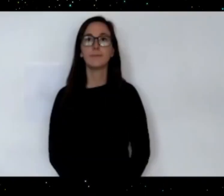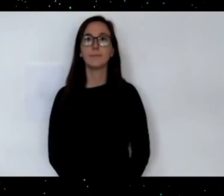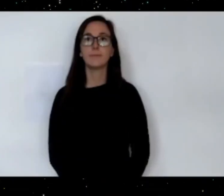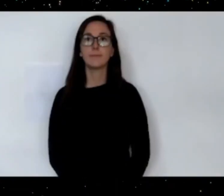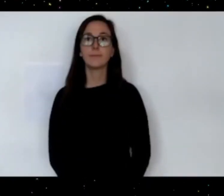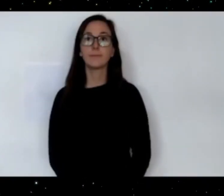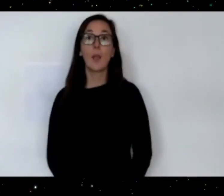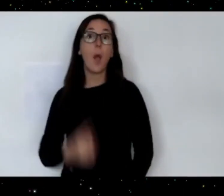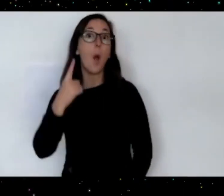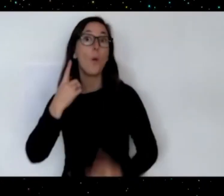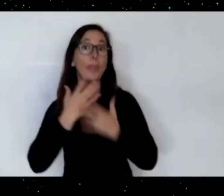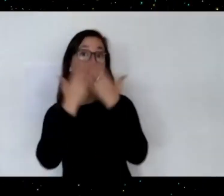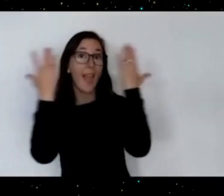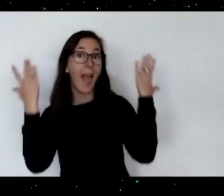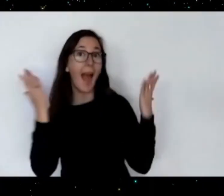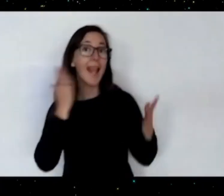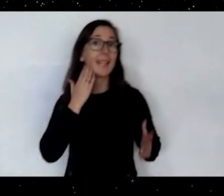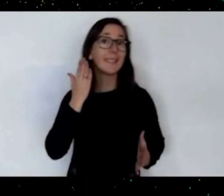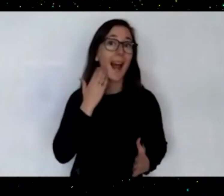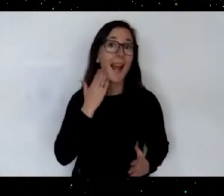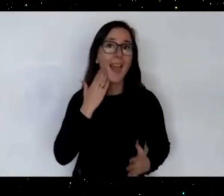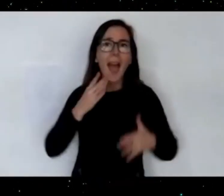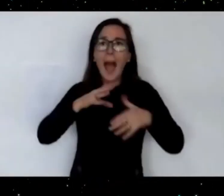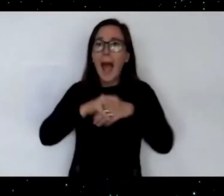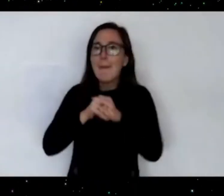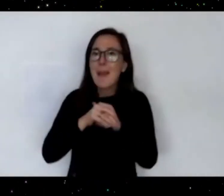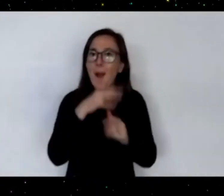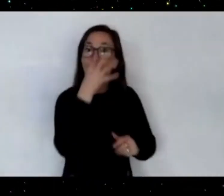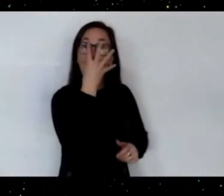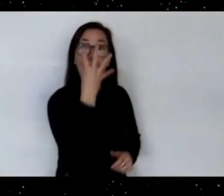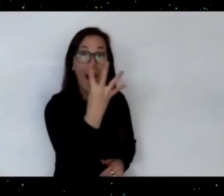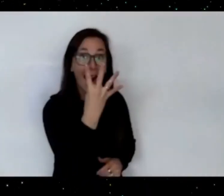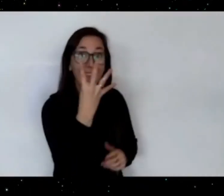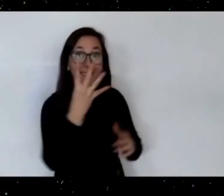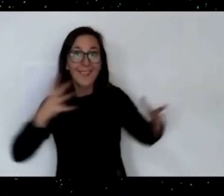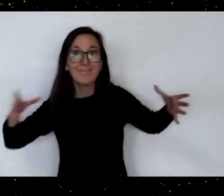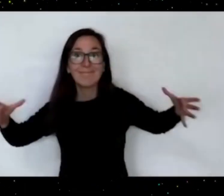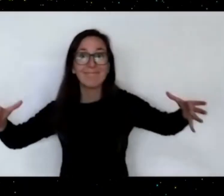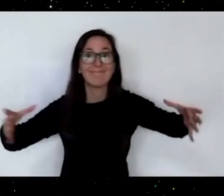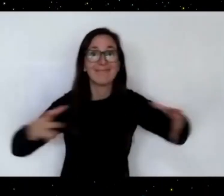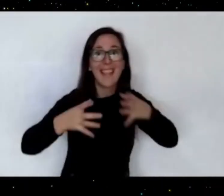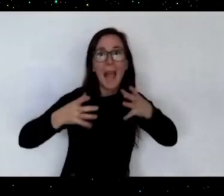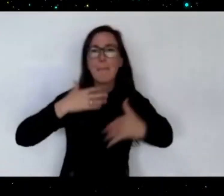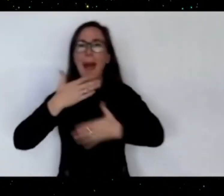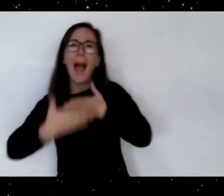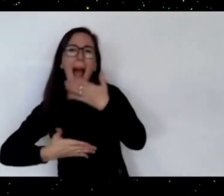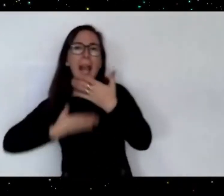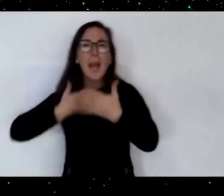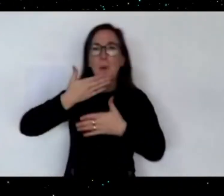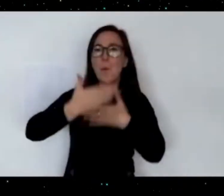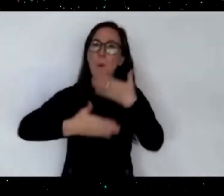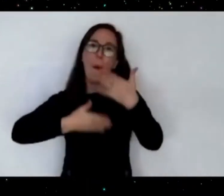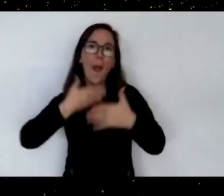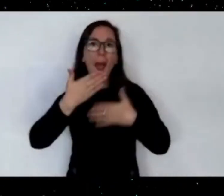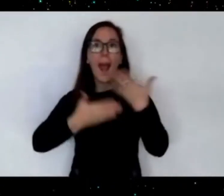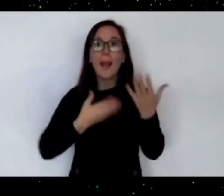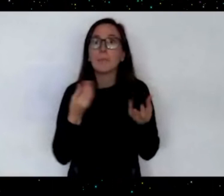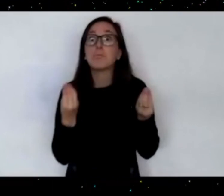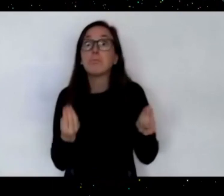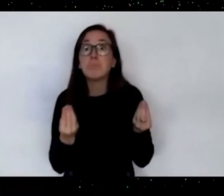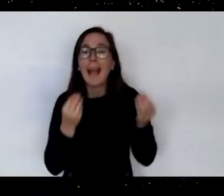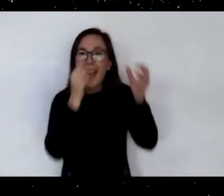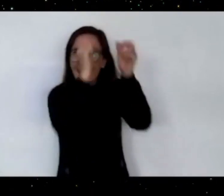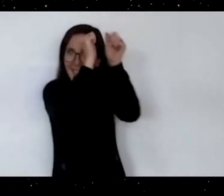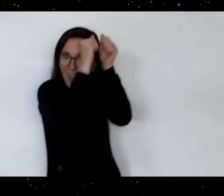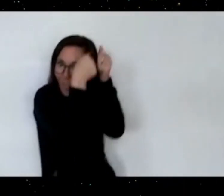Una tarde, cuatro amiguitos se reunieron en una casa para jugar a las